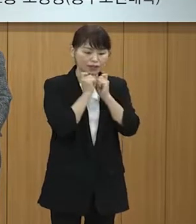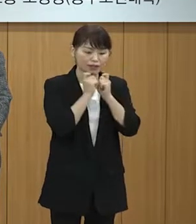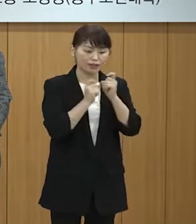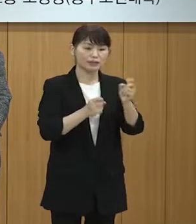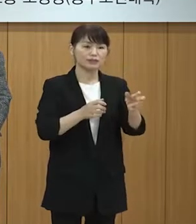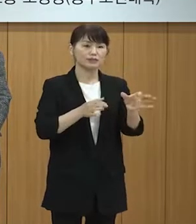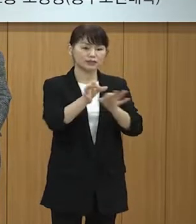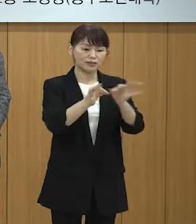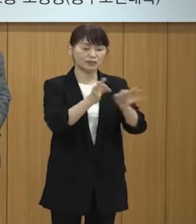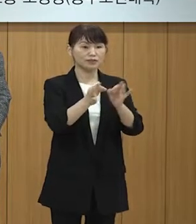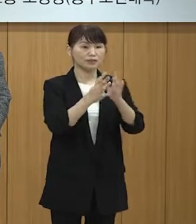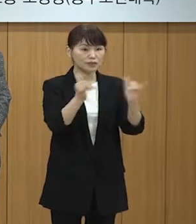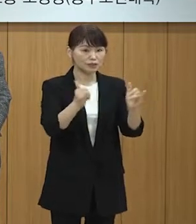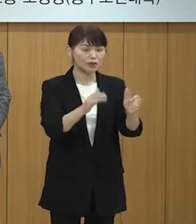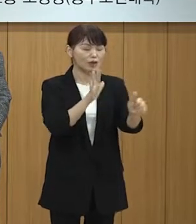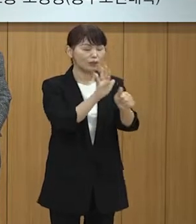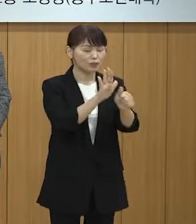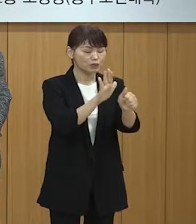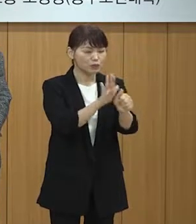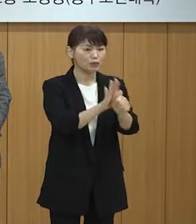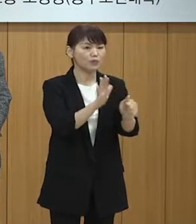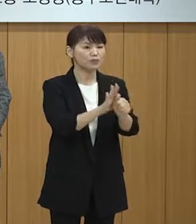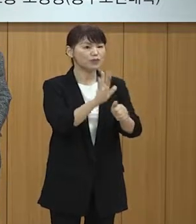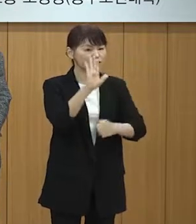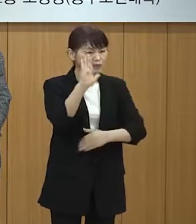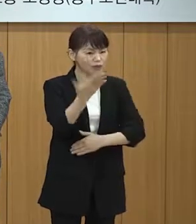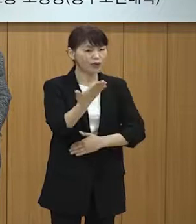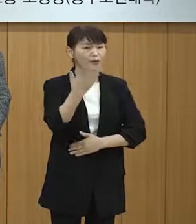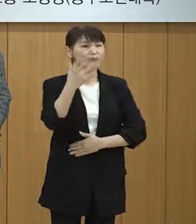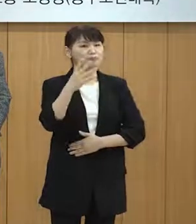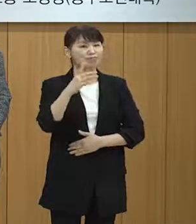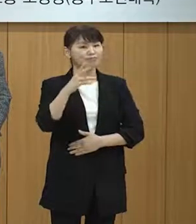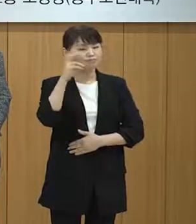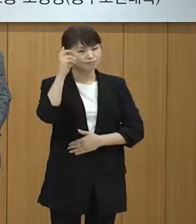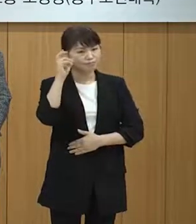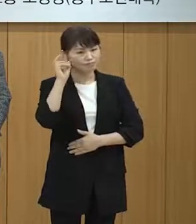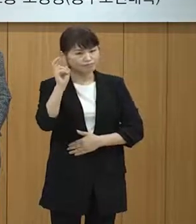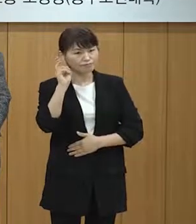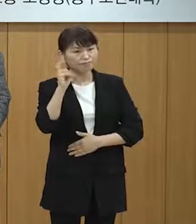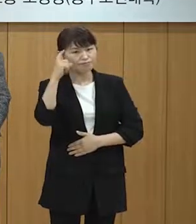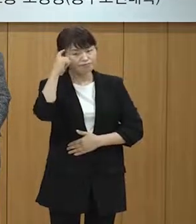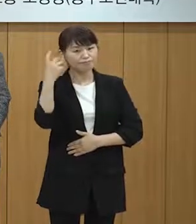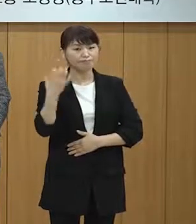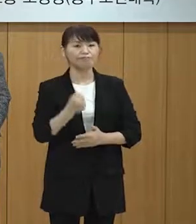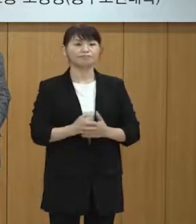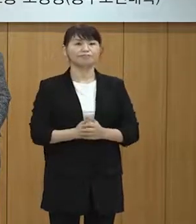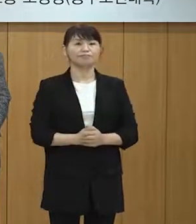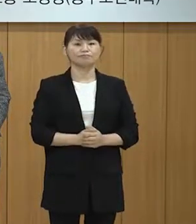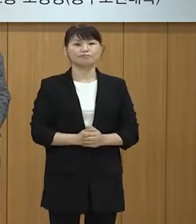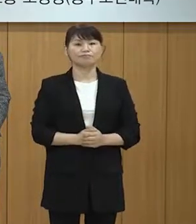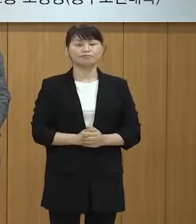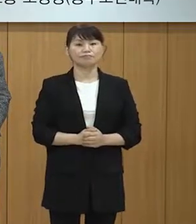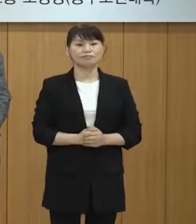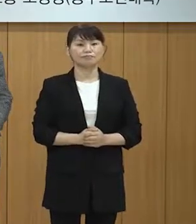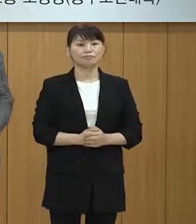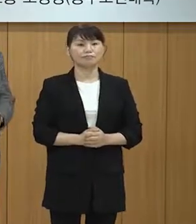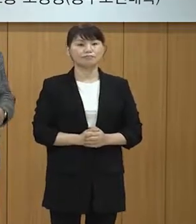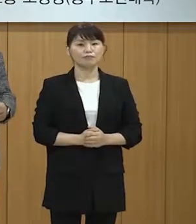이어져 위축된 지역경제 활성화에 마중물 역할을 할 것으로 기대하고 있습니다.